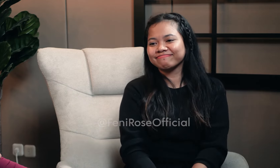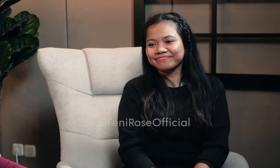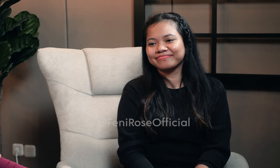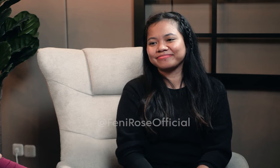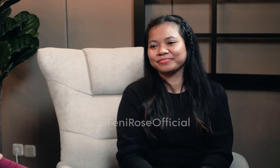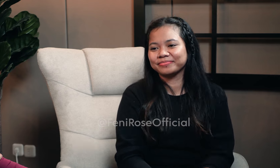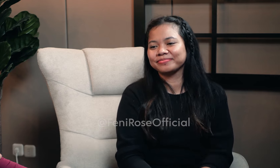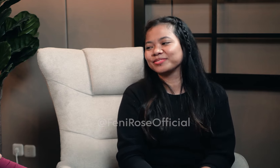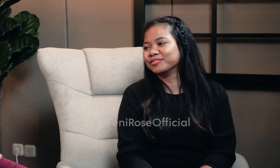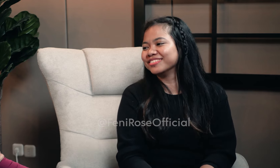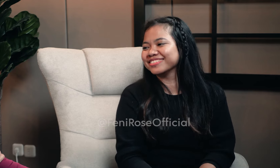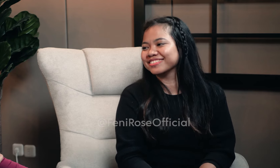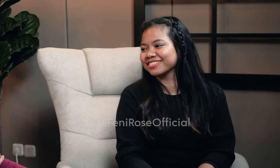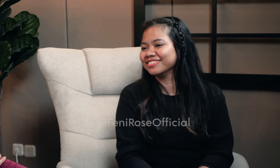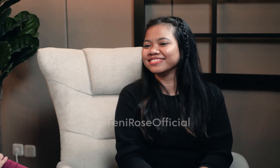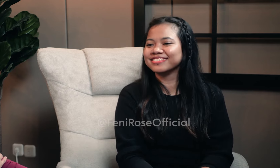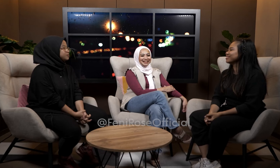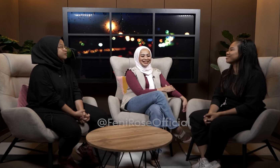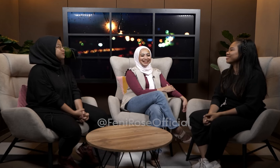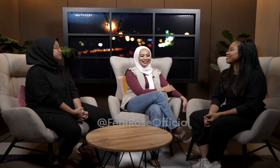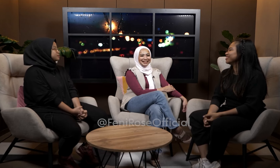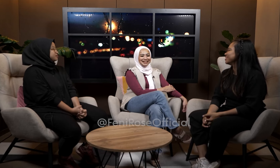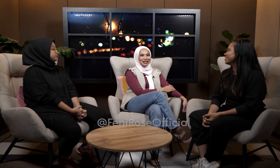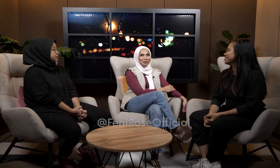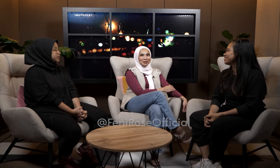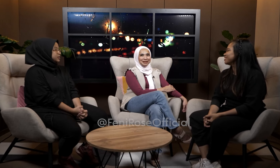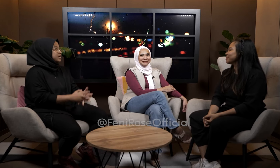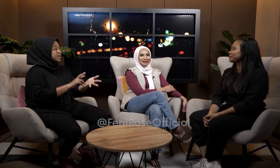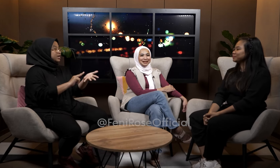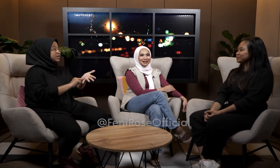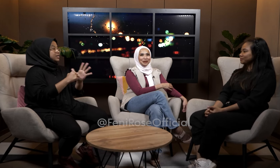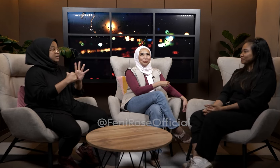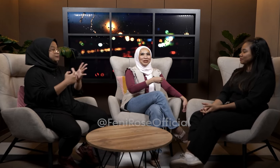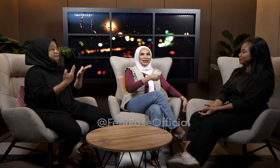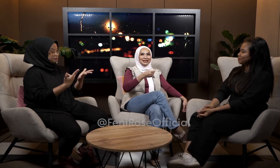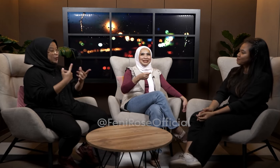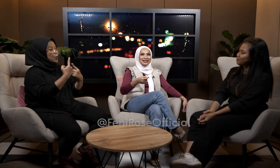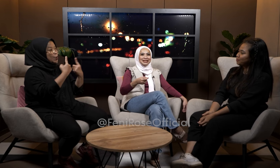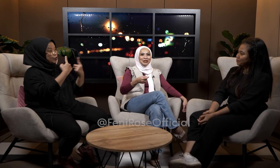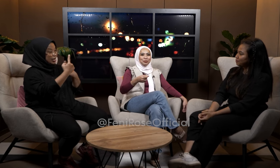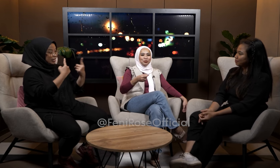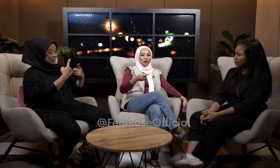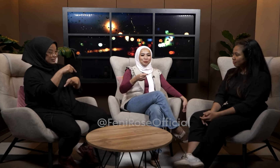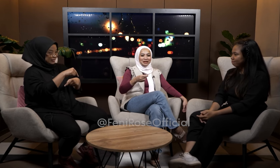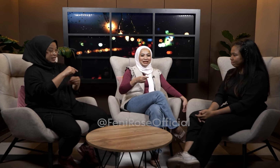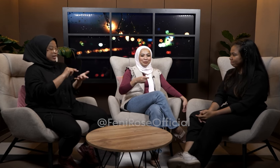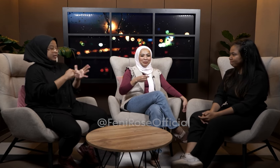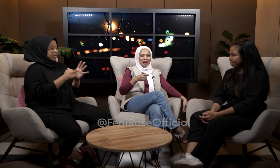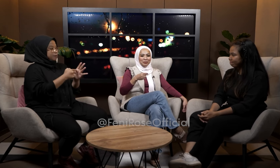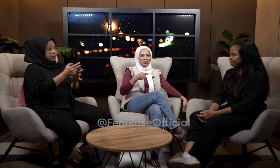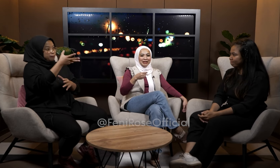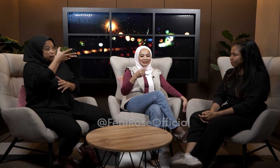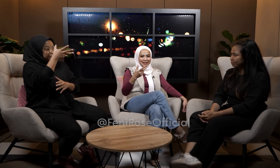enggak dapat sih informasinya kayak gitu Iya i ya jadi memang ya komunikasi ini bukan cuma sekedar memahami bahasa